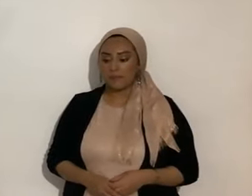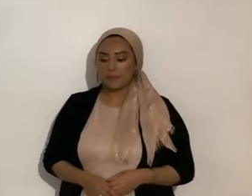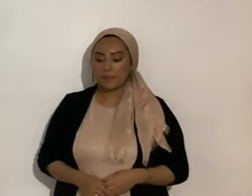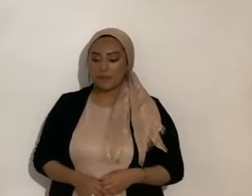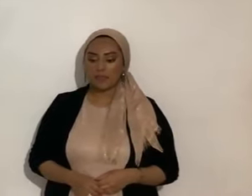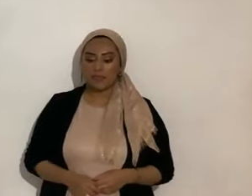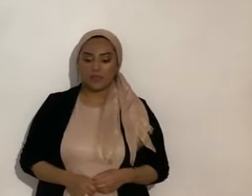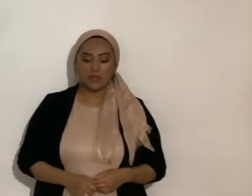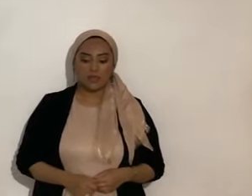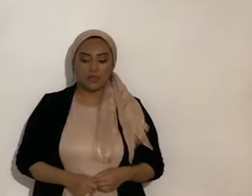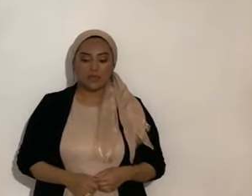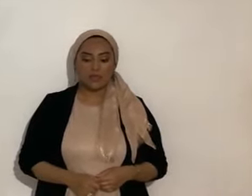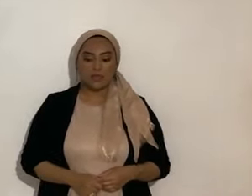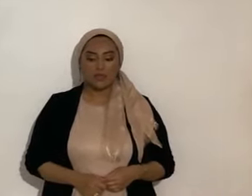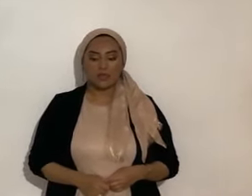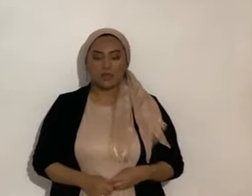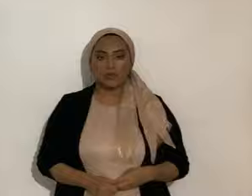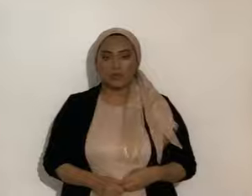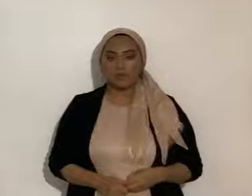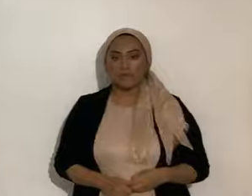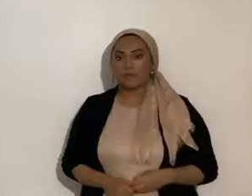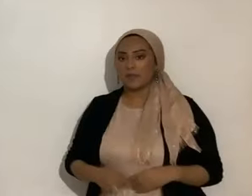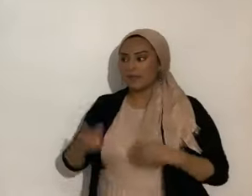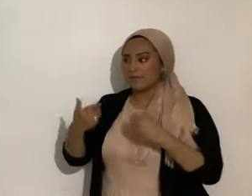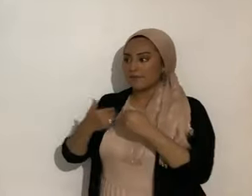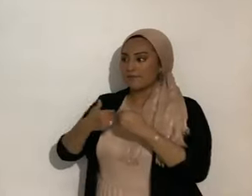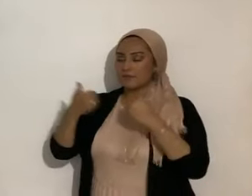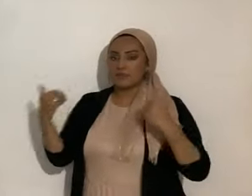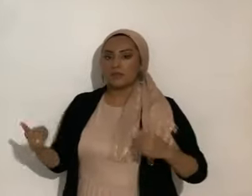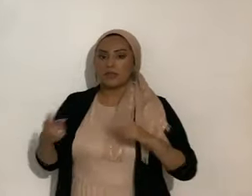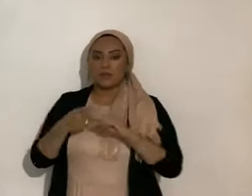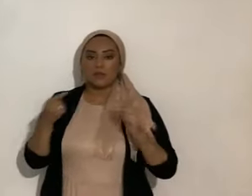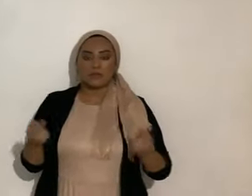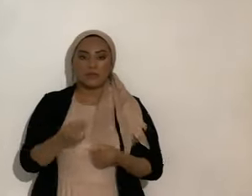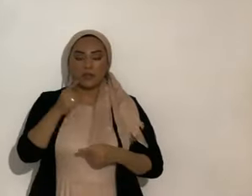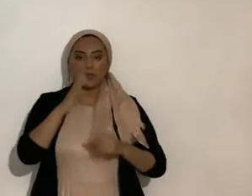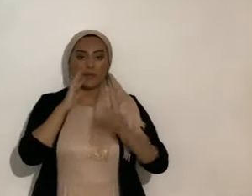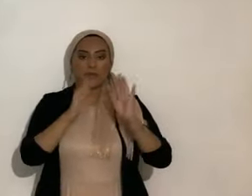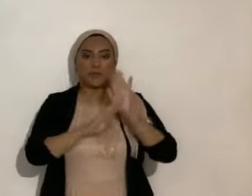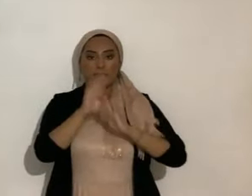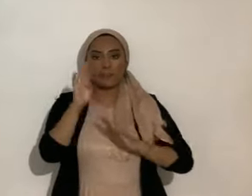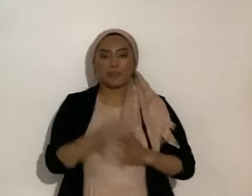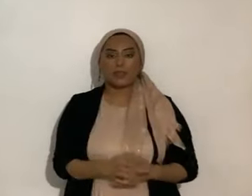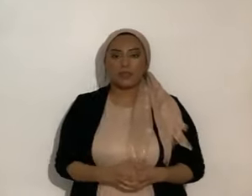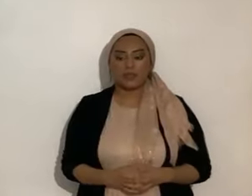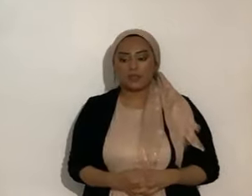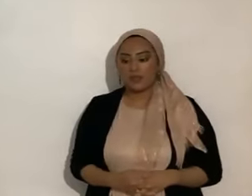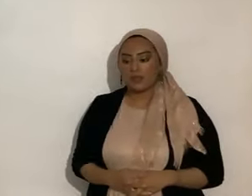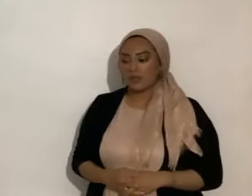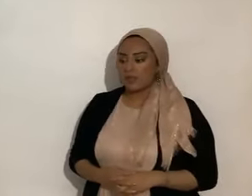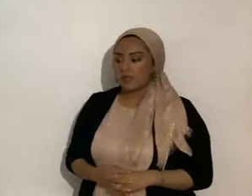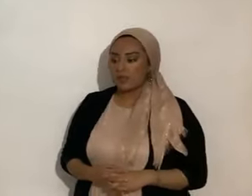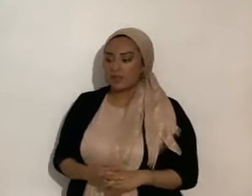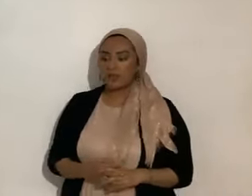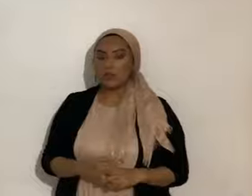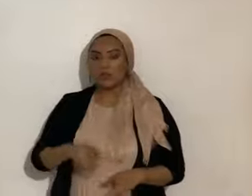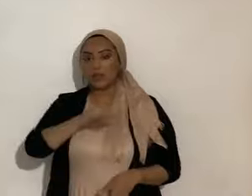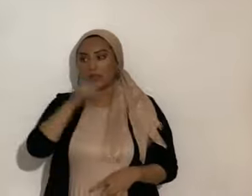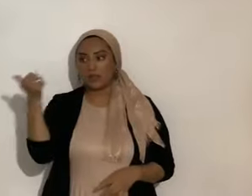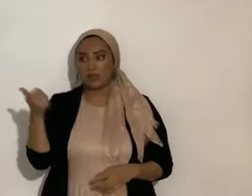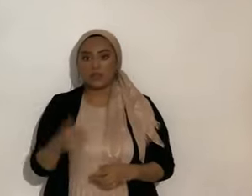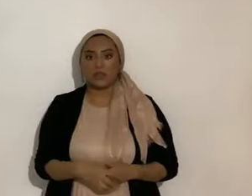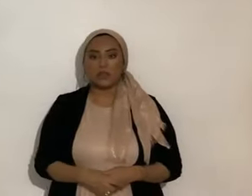No justifiques tus pecados, apártate de los pecados y saldrás adelante. No justifiques los pecados de los otros, de los